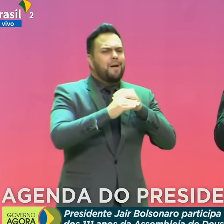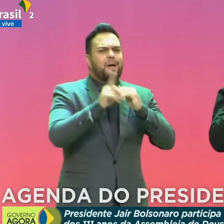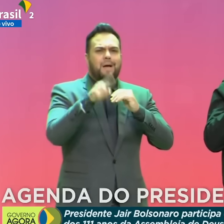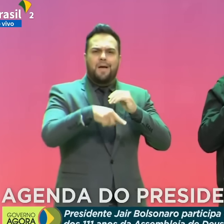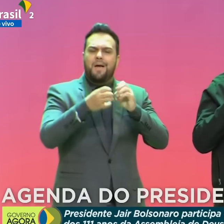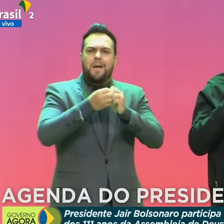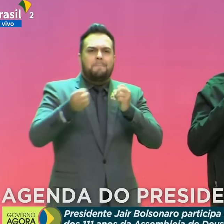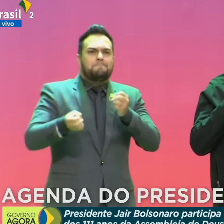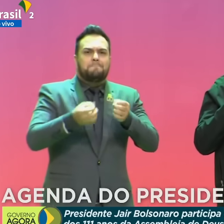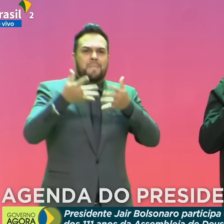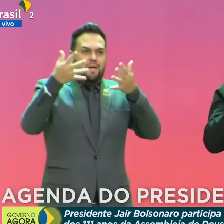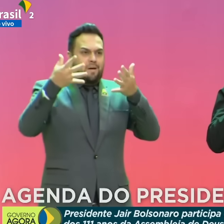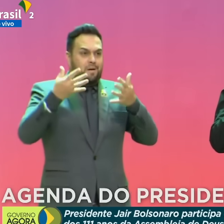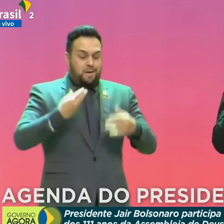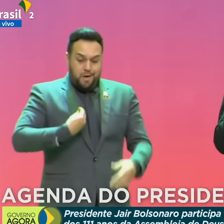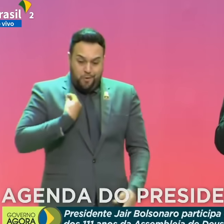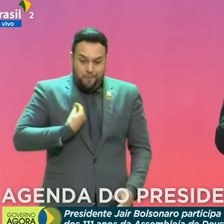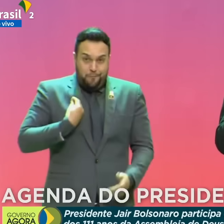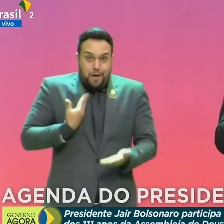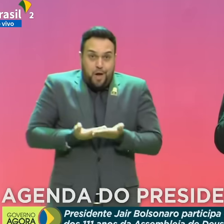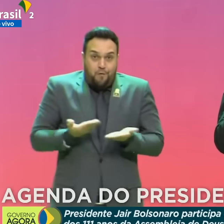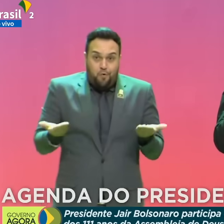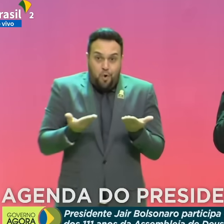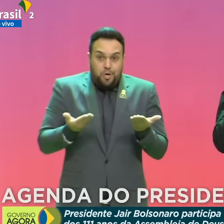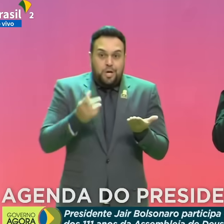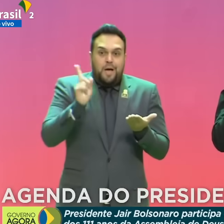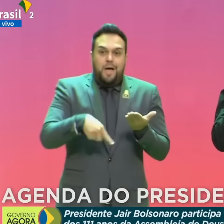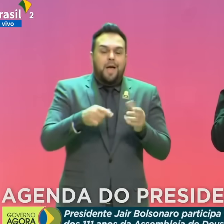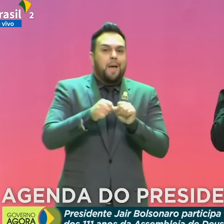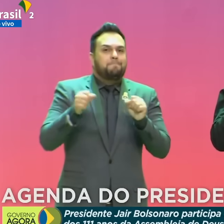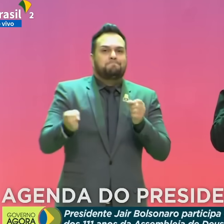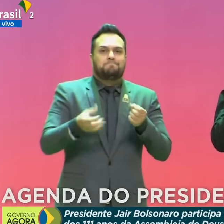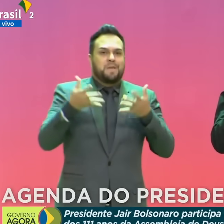minha sobrevivência. Entendo eu.